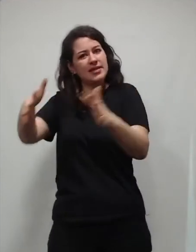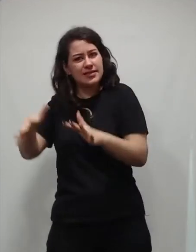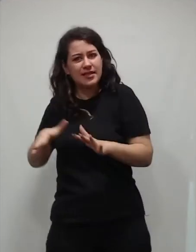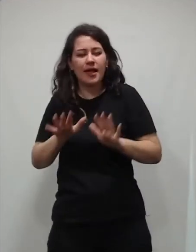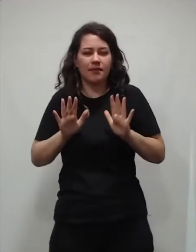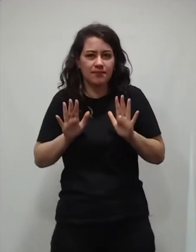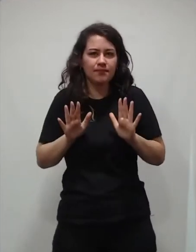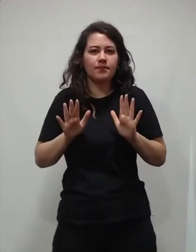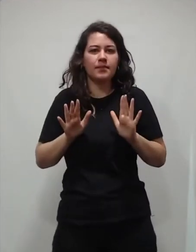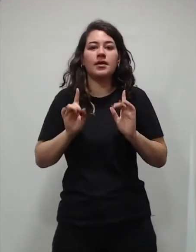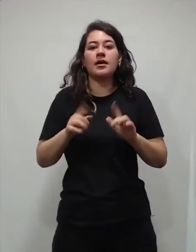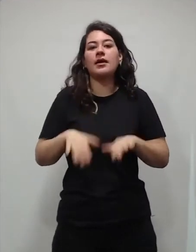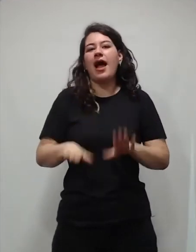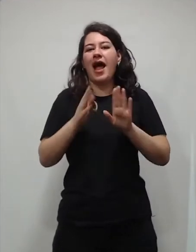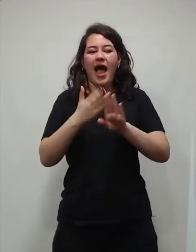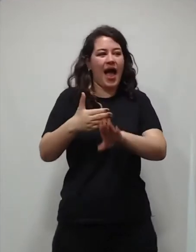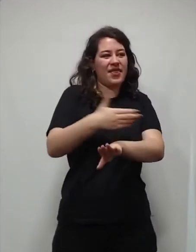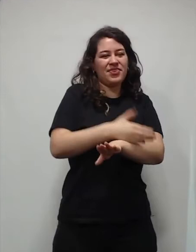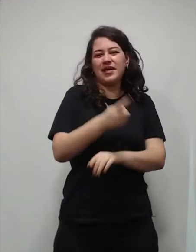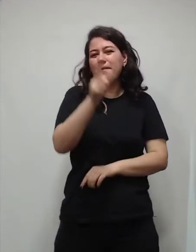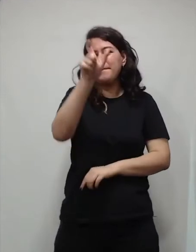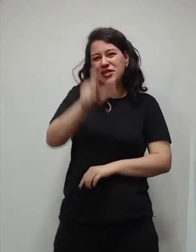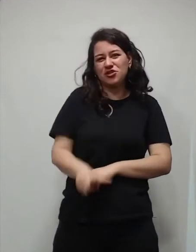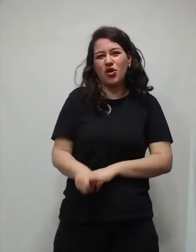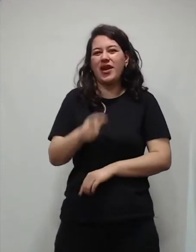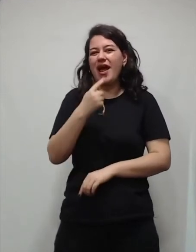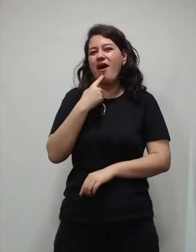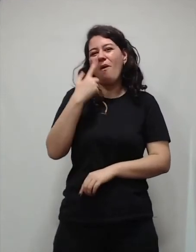Por ahí Filbeira hablaba de paradigmas,